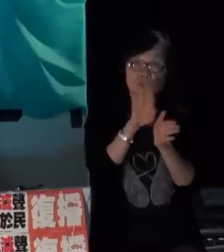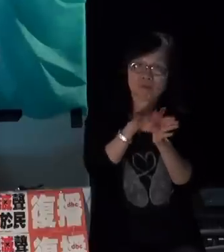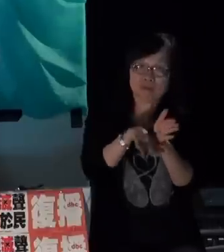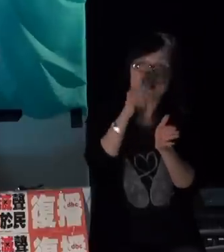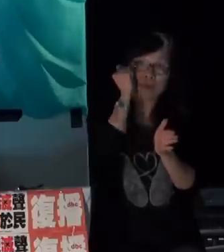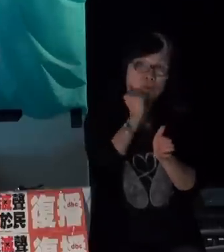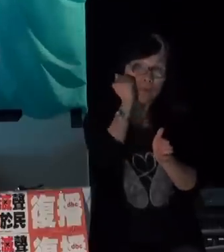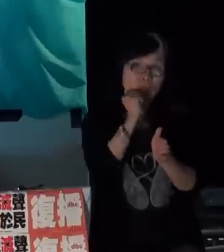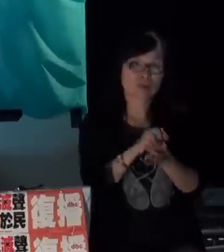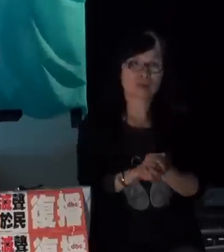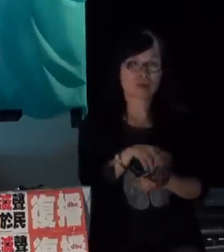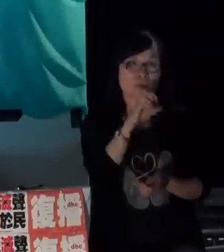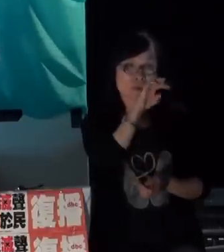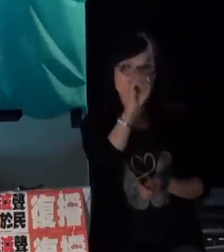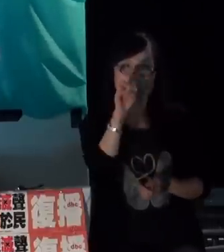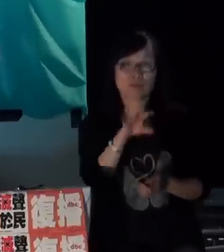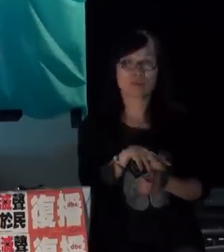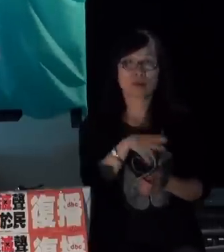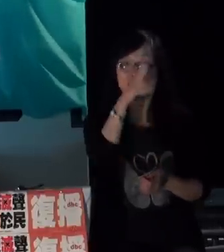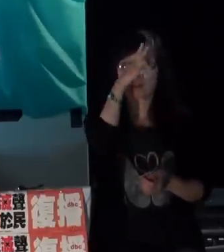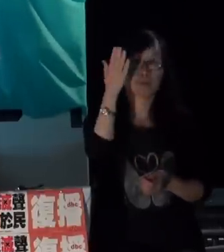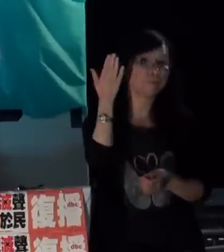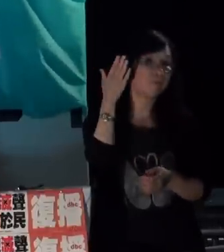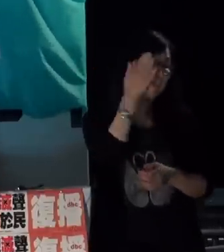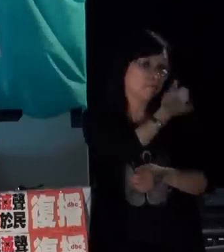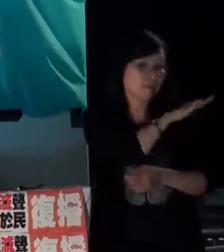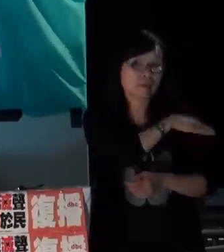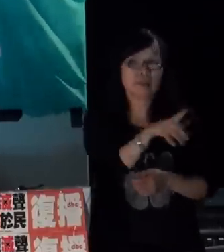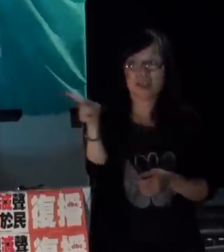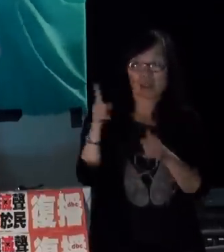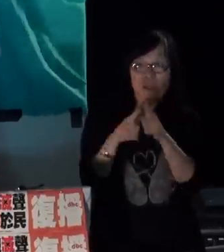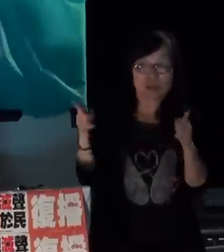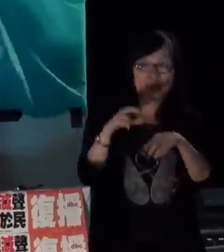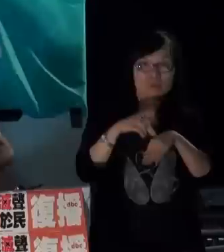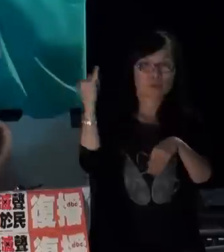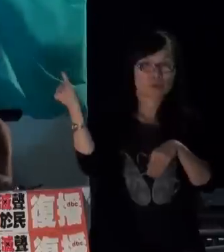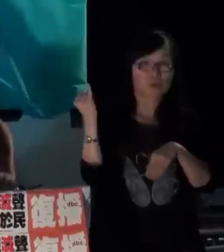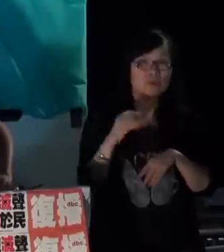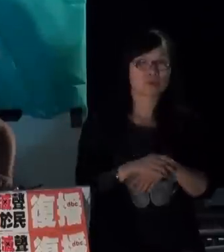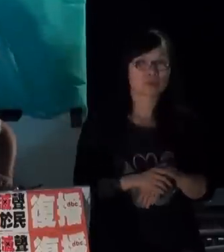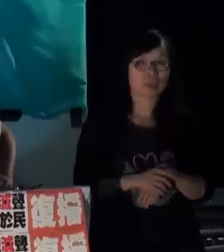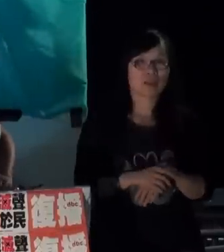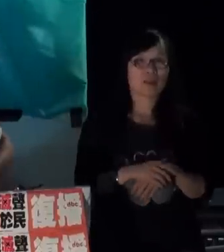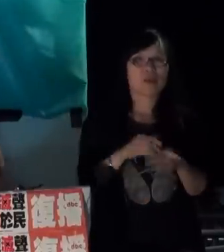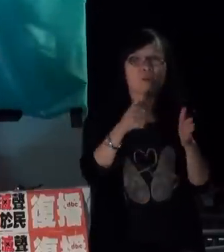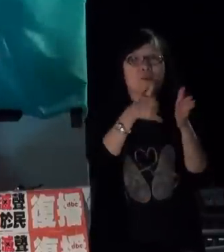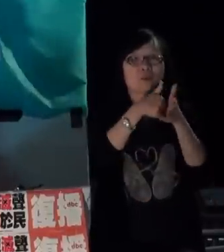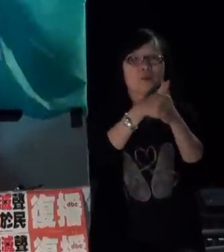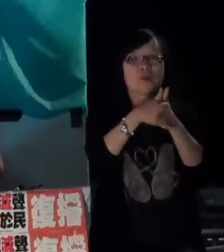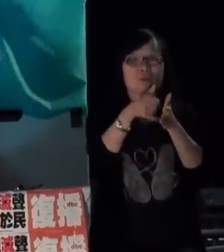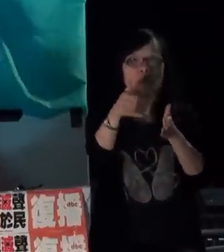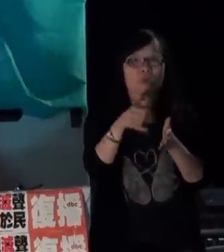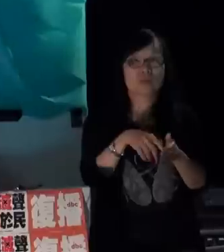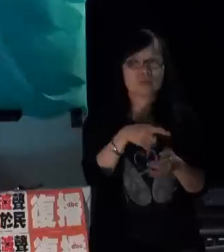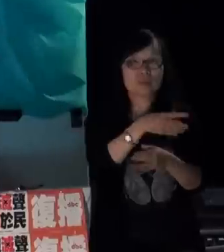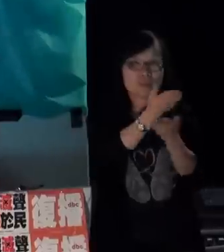話嗱，我講過啦，政府我講過㗎啦，政府唔聽。嗱，你睇長毛幾衰，佢阻住大家攞錢。 最衰 好簡單，